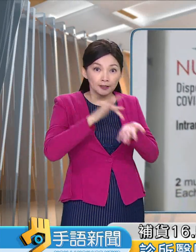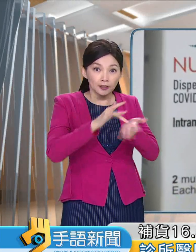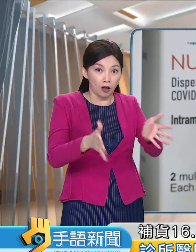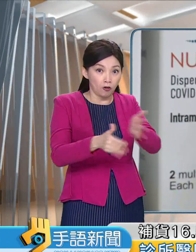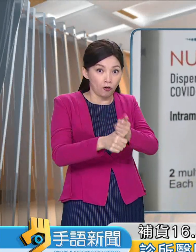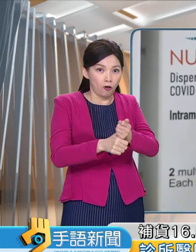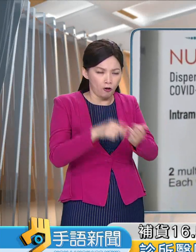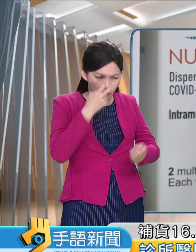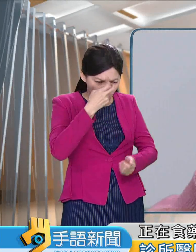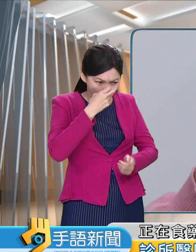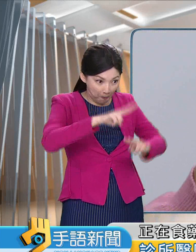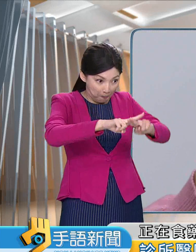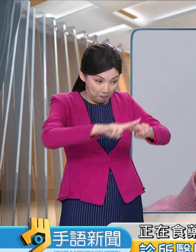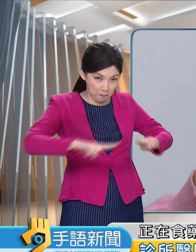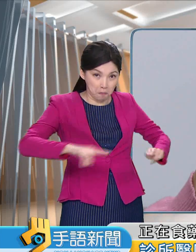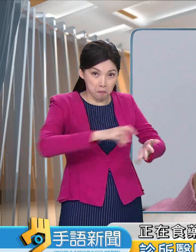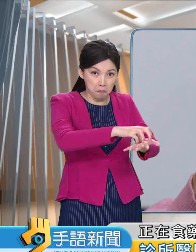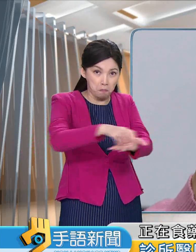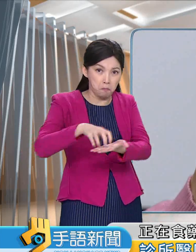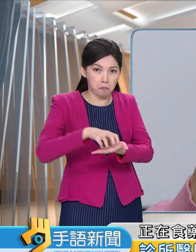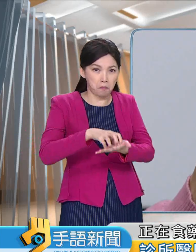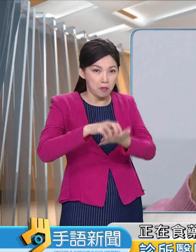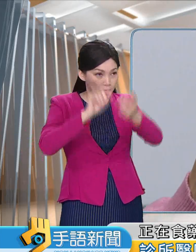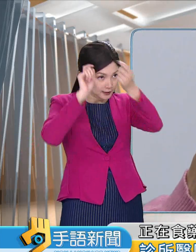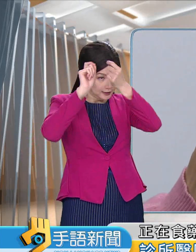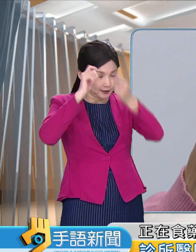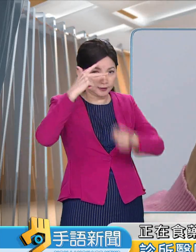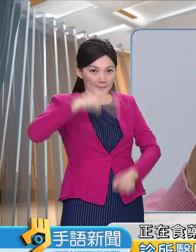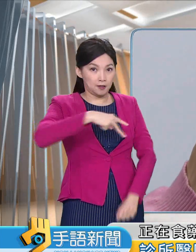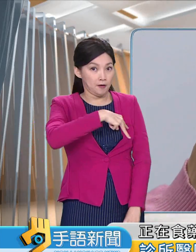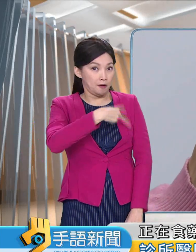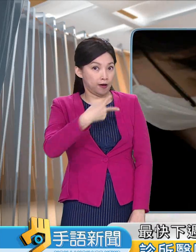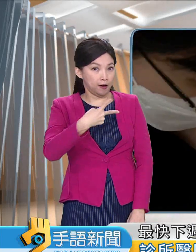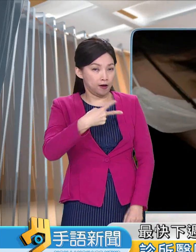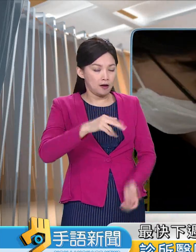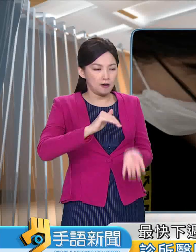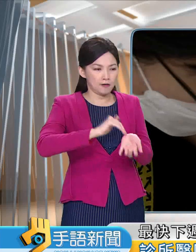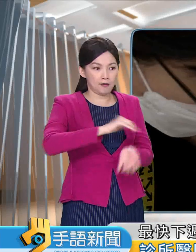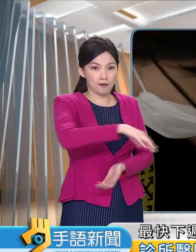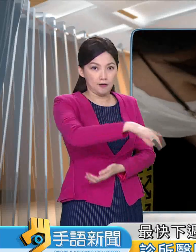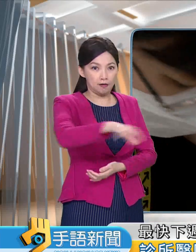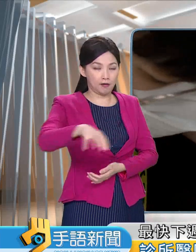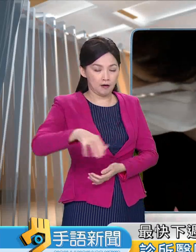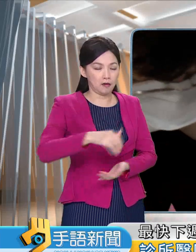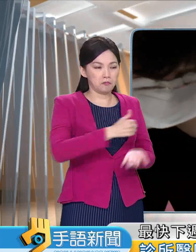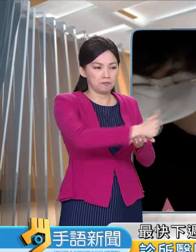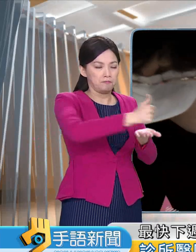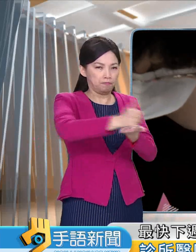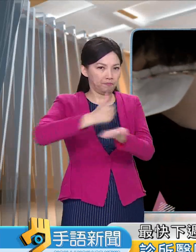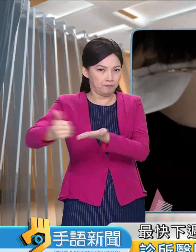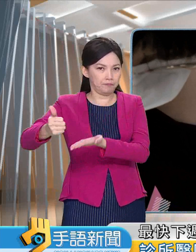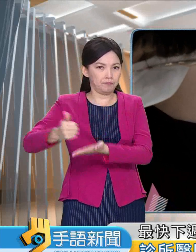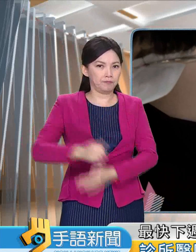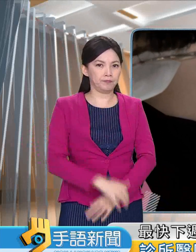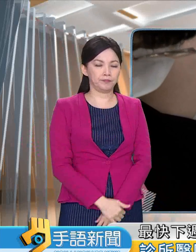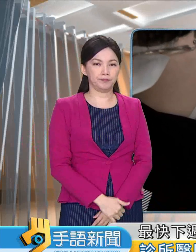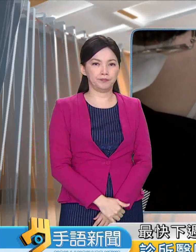苗，现在正在食药署封签检验，最快下周二就会配送到医疗院所。